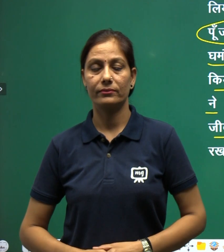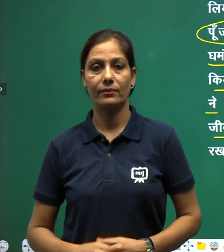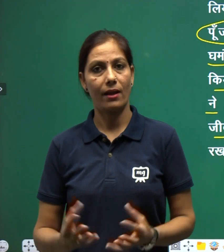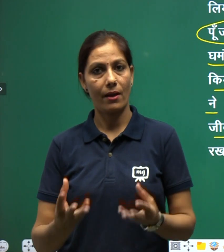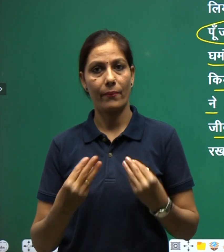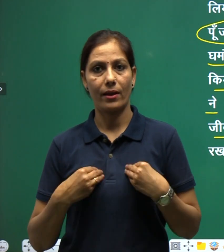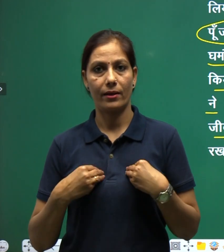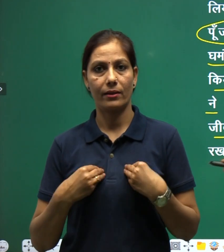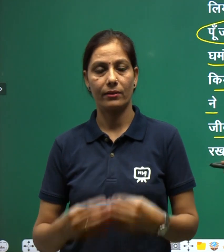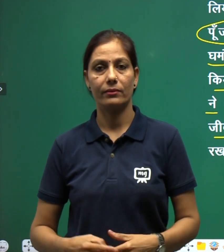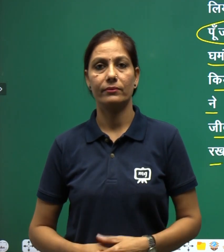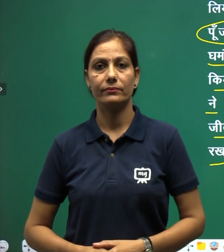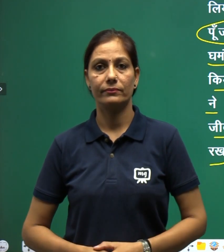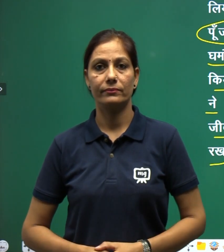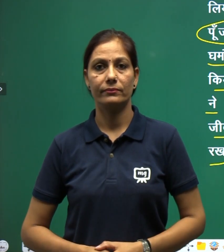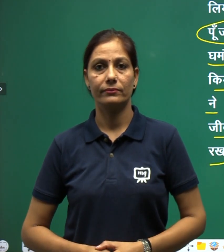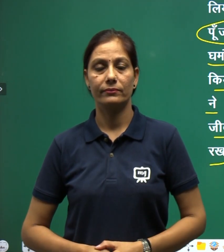अपनाए रखा।